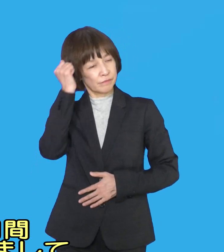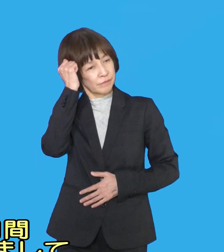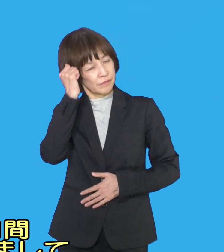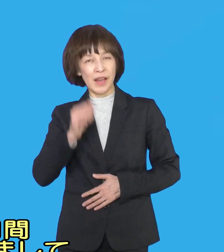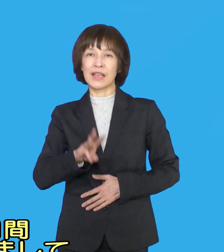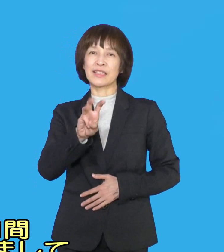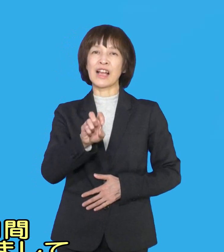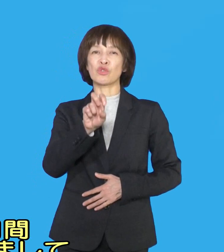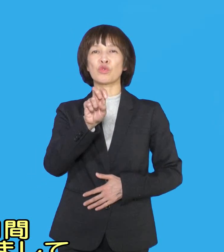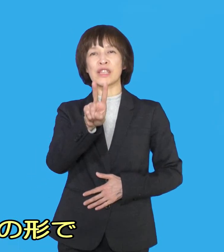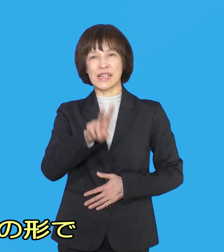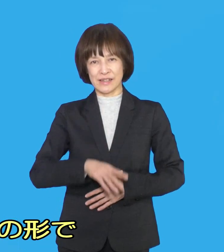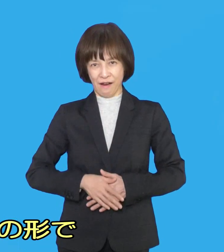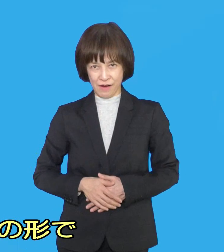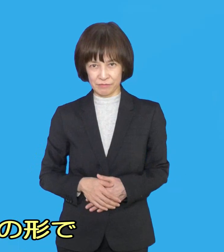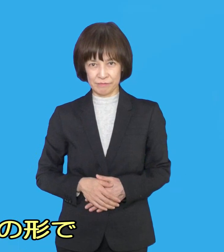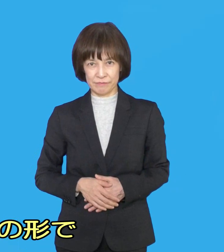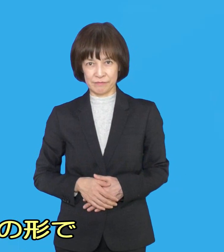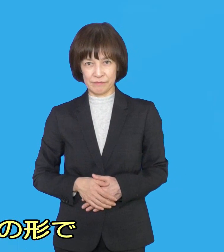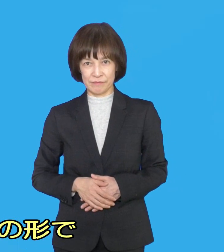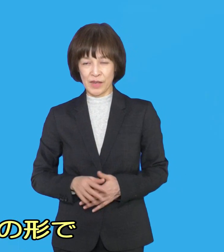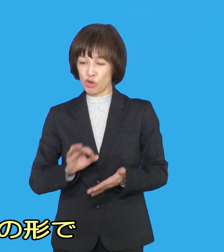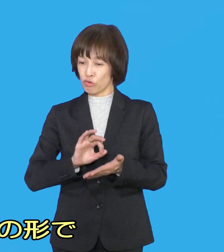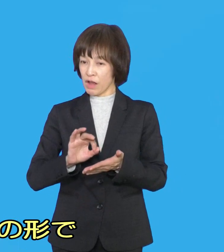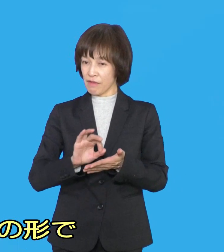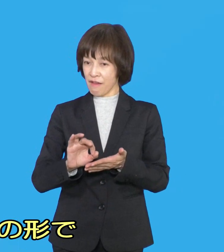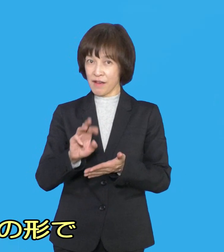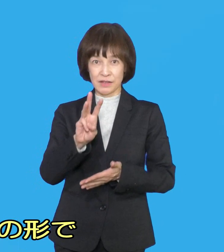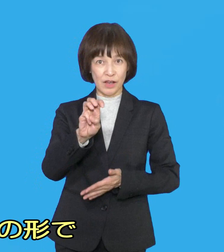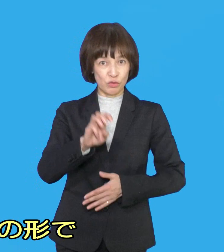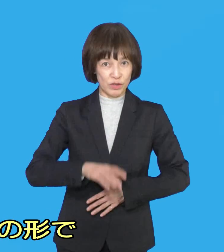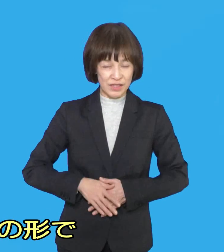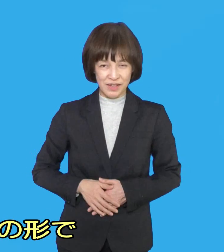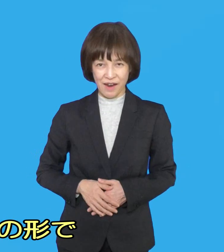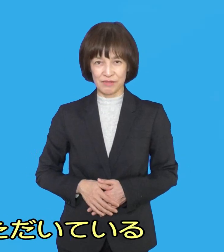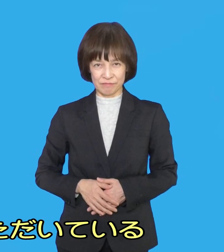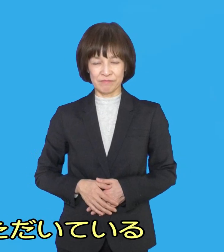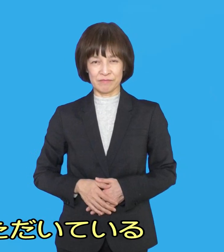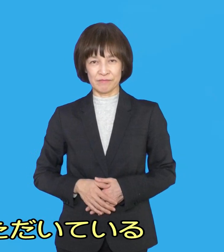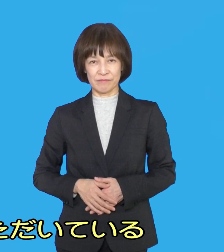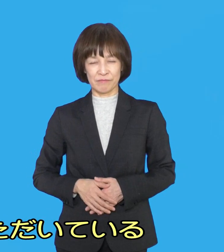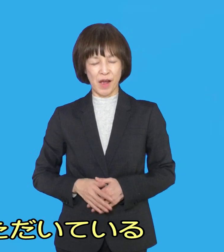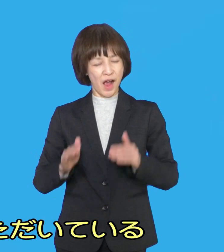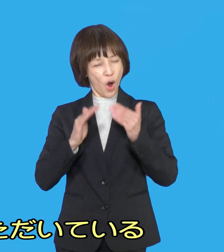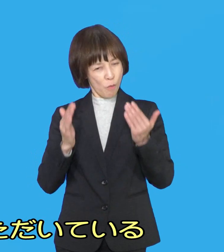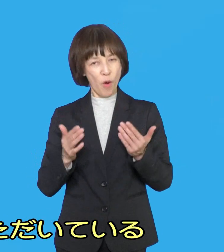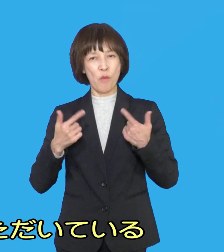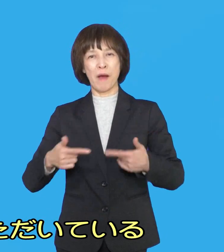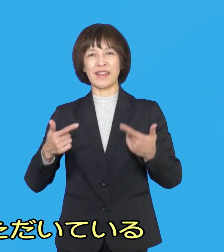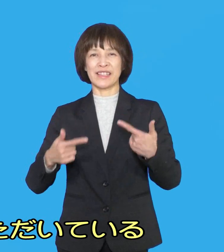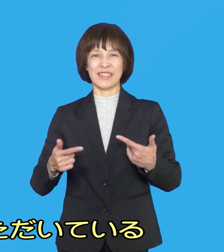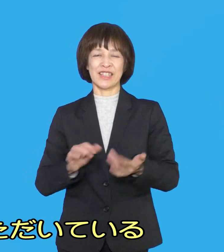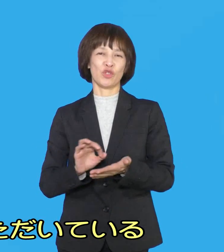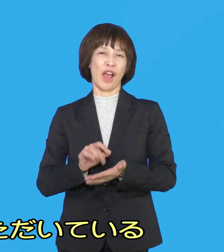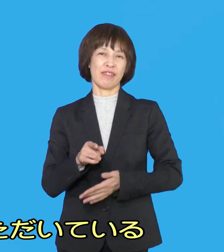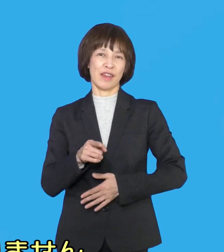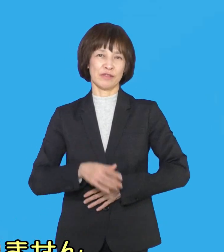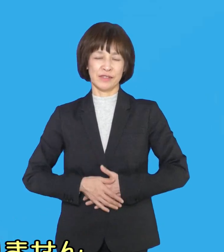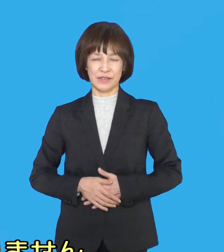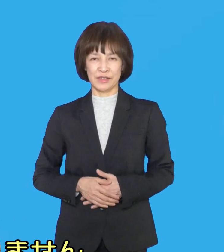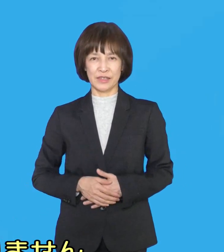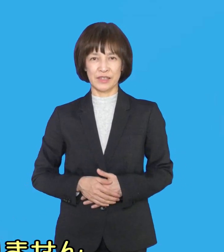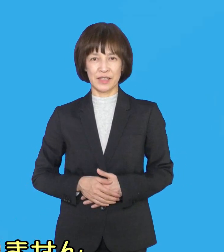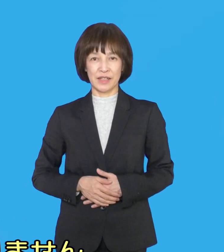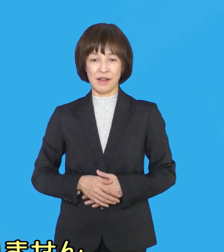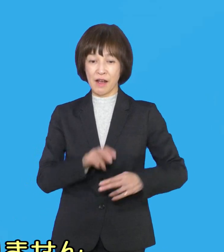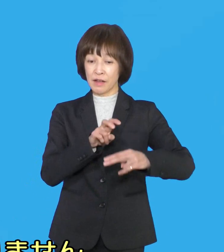32日間開設をしておりまして、30日間で何らかの形で使われていると、ほぼ毎日活用していただいているということで、席